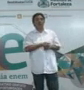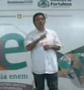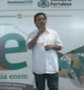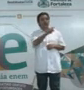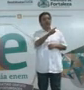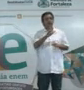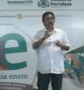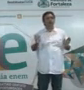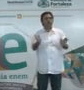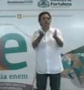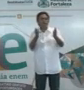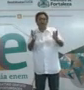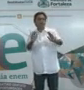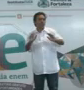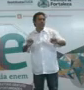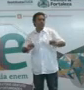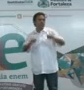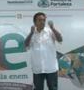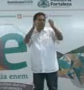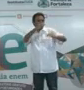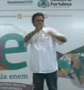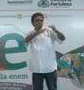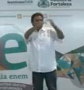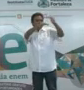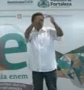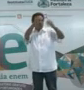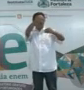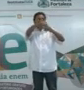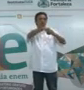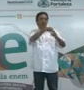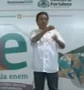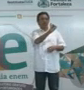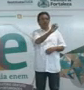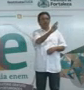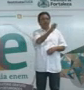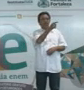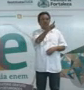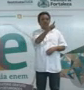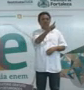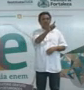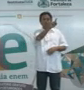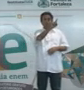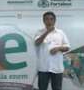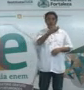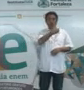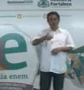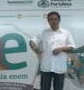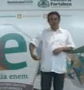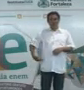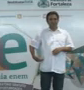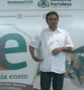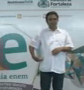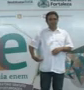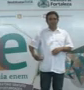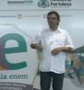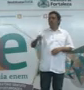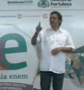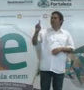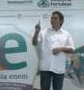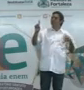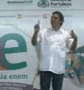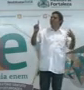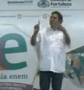ele promove uma revolução dentro do Irã e derruba o governo de Shah Reza Pahlavi. Quando